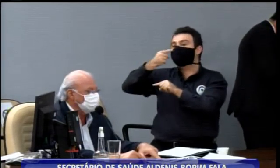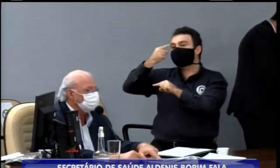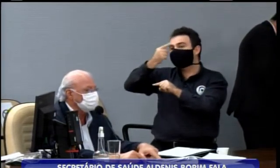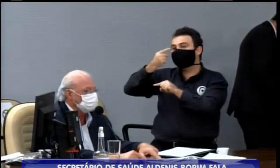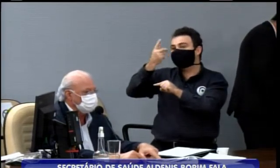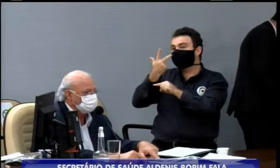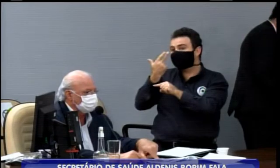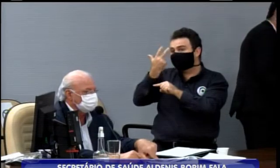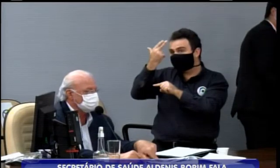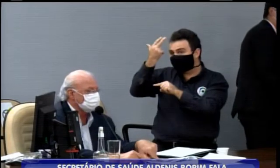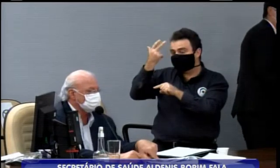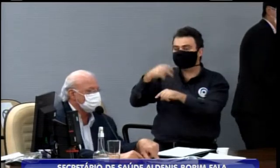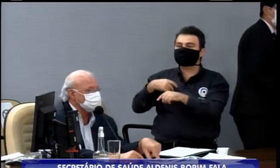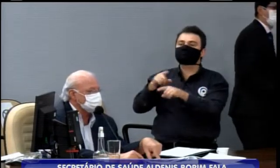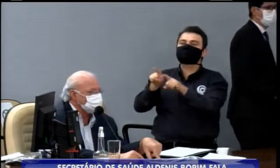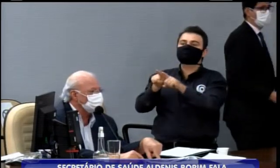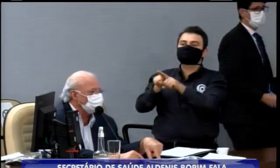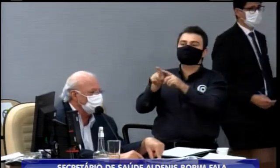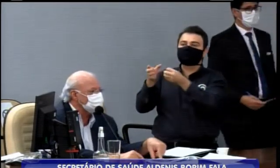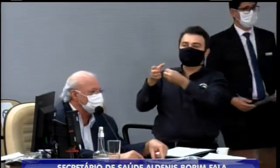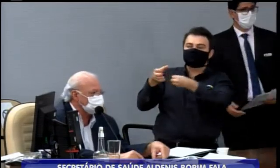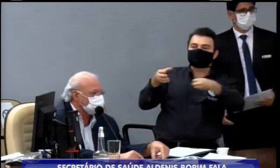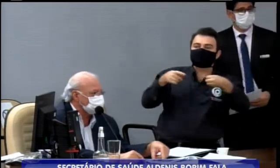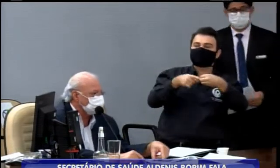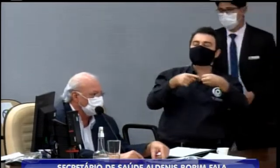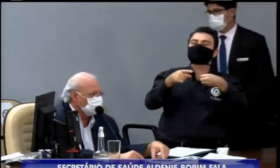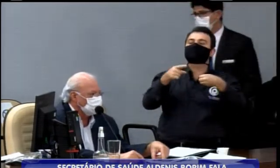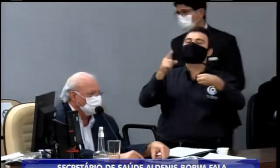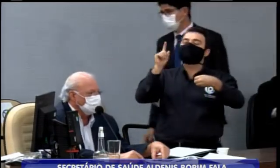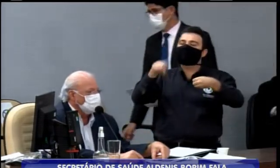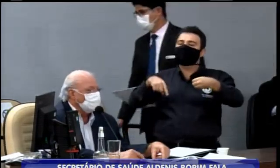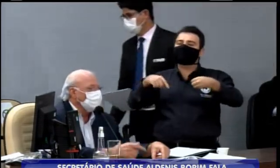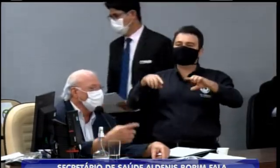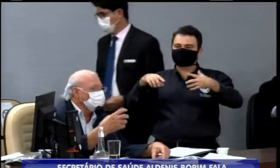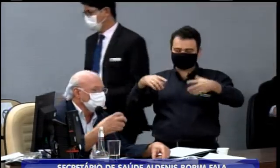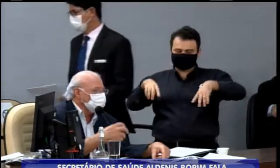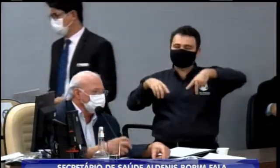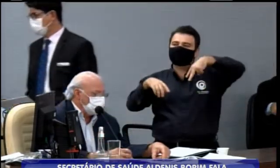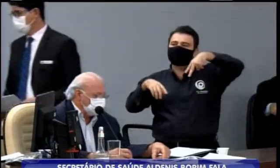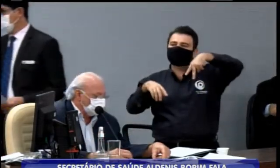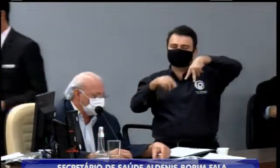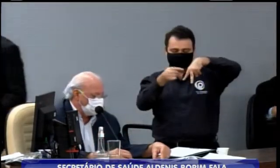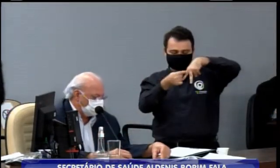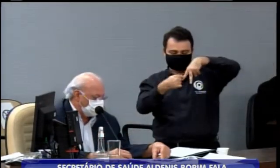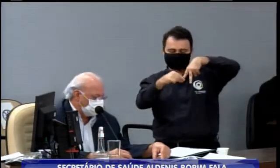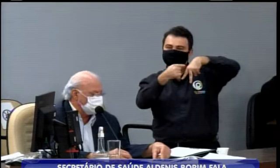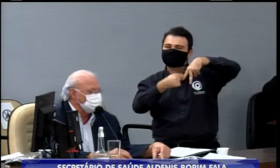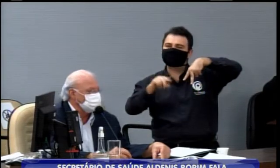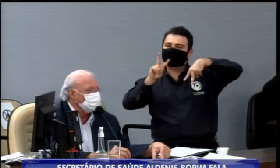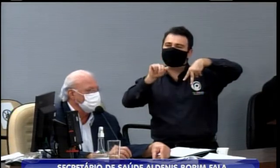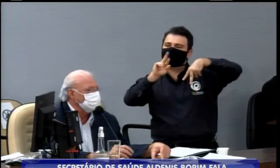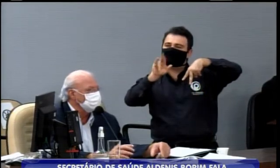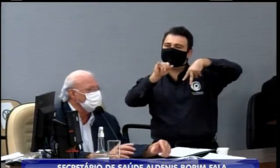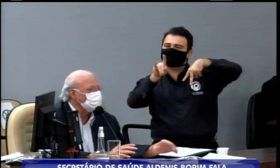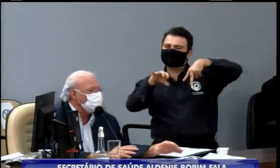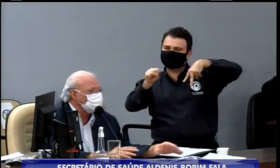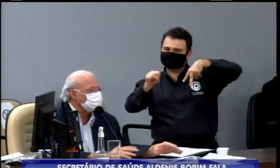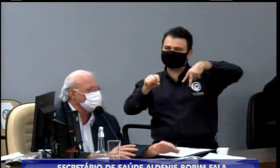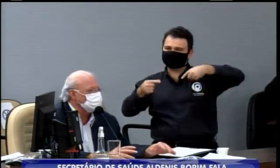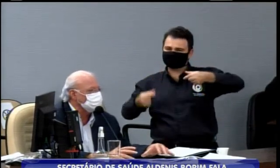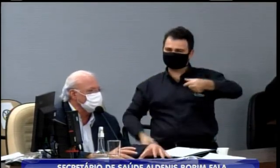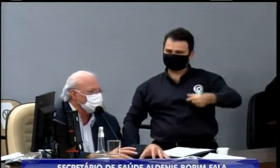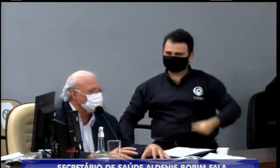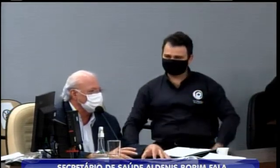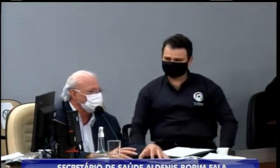temos 1.517 que são varizes. Outras doenças vão perfazer aí